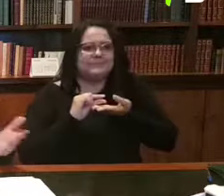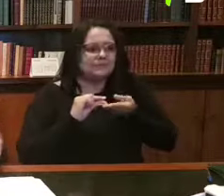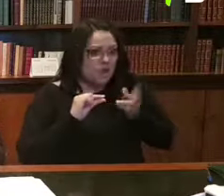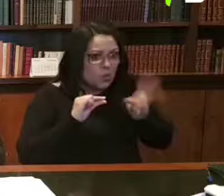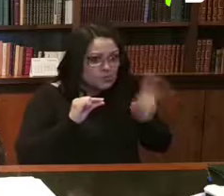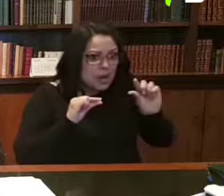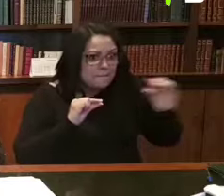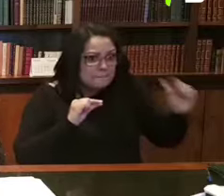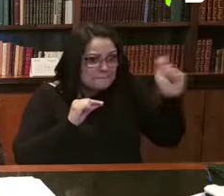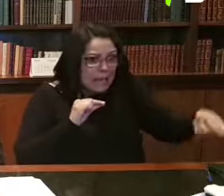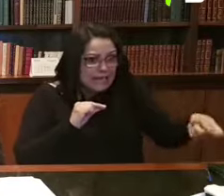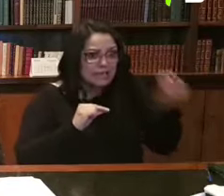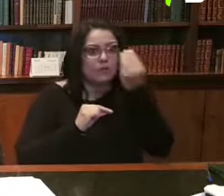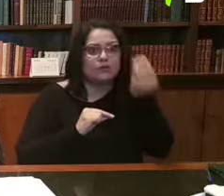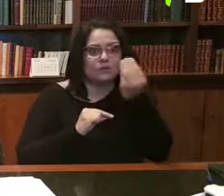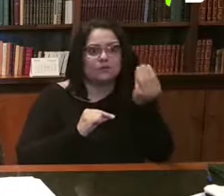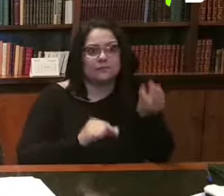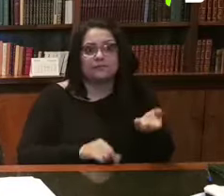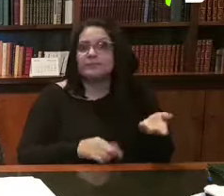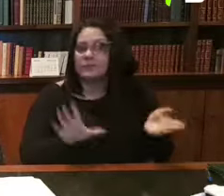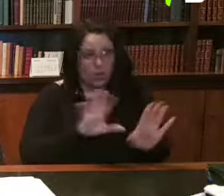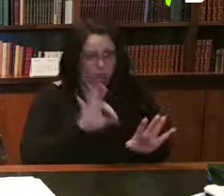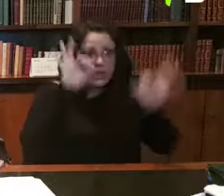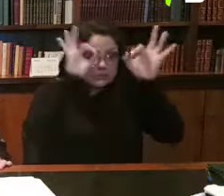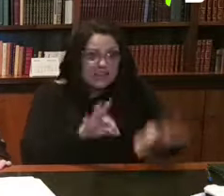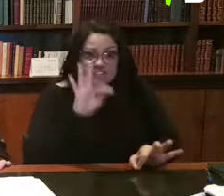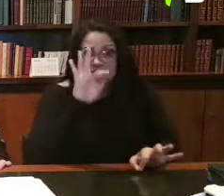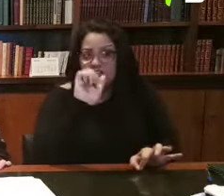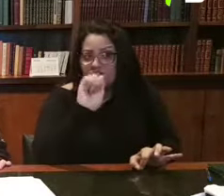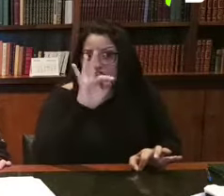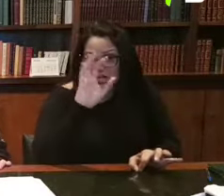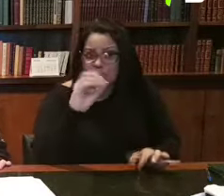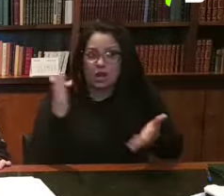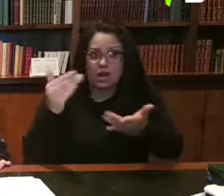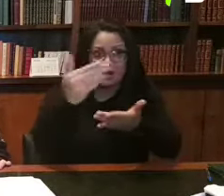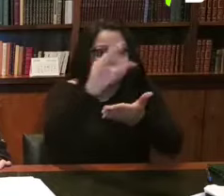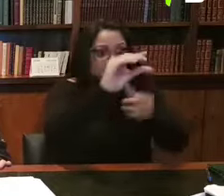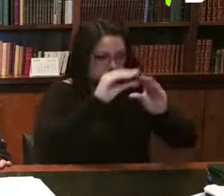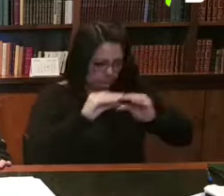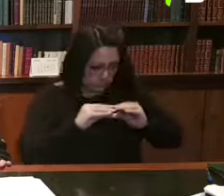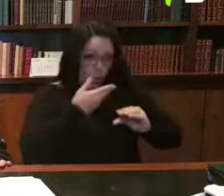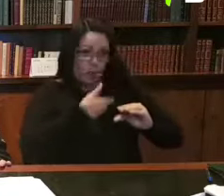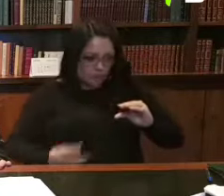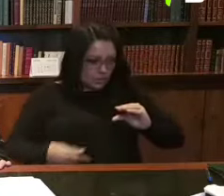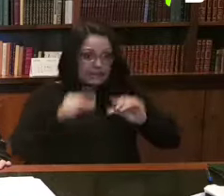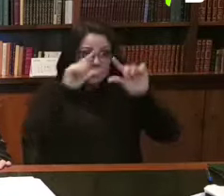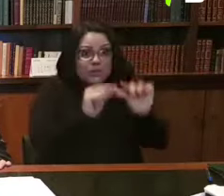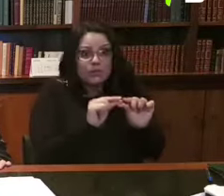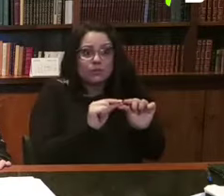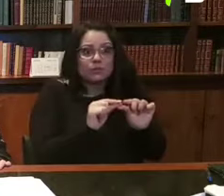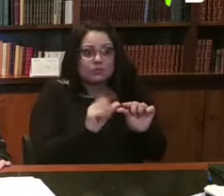fácil vai continuar pagando já não caiu caio isso aí o que eu tô dizendo a opinião pública olha para isso e acha que são privilégios